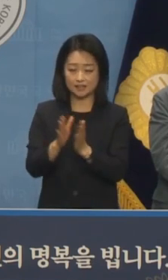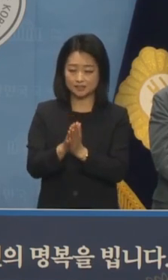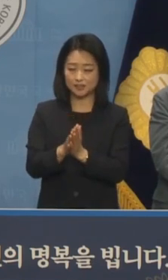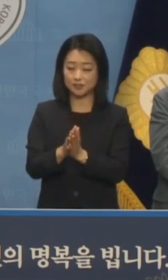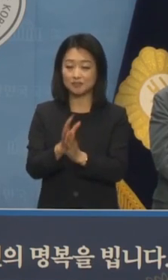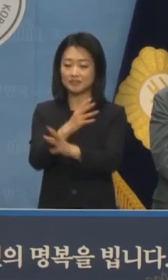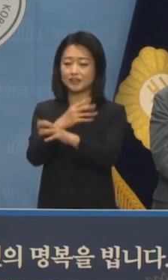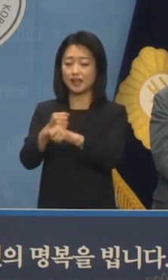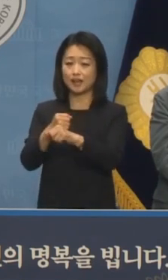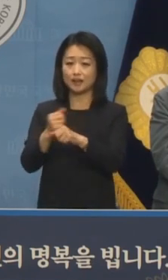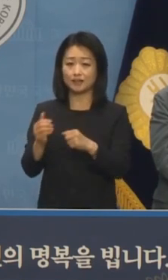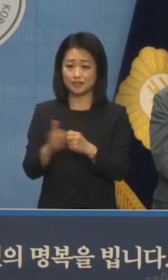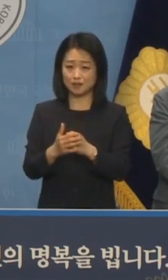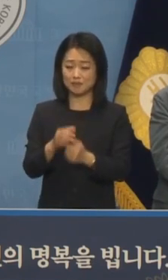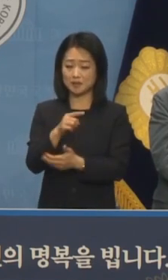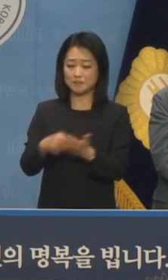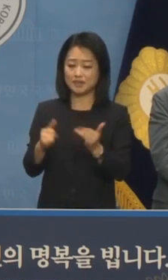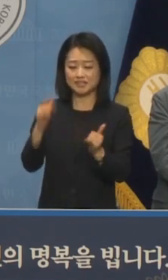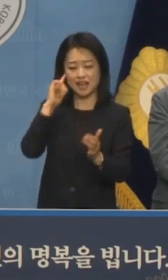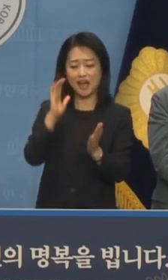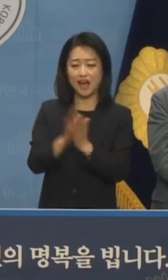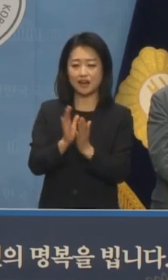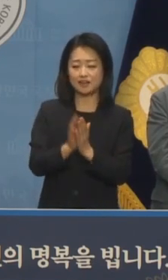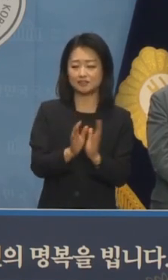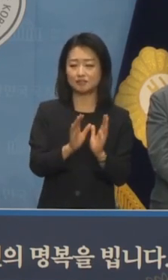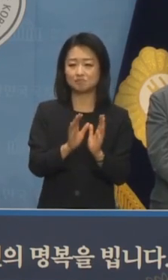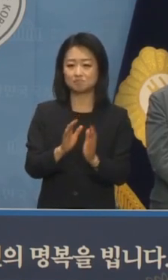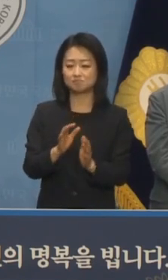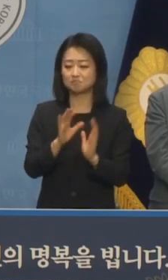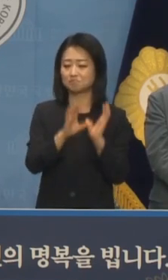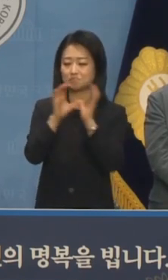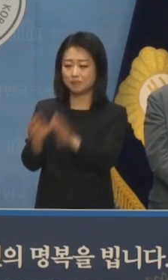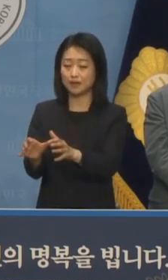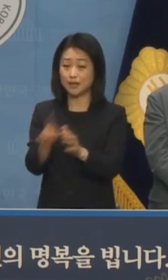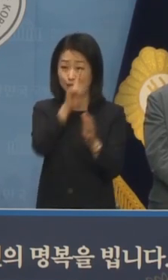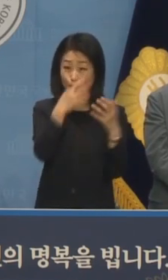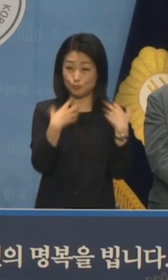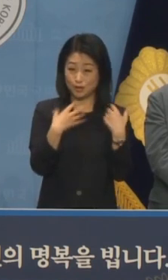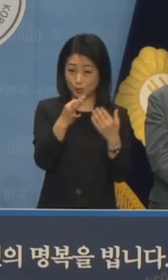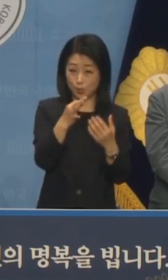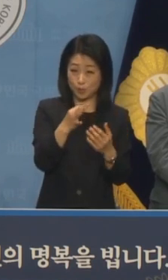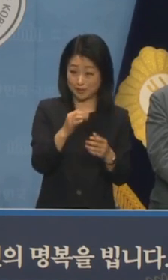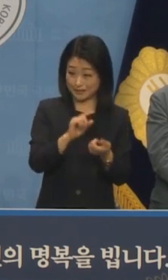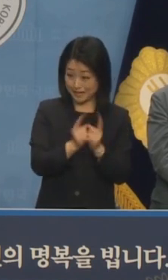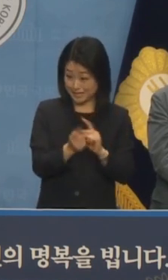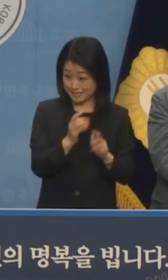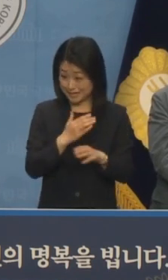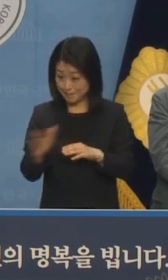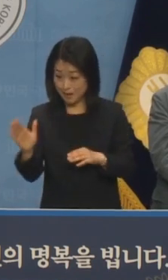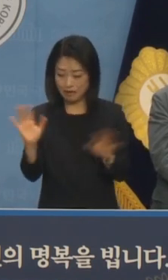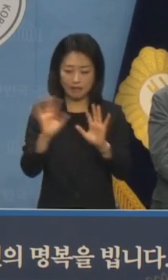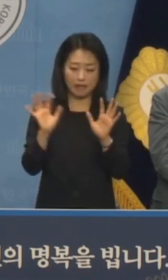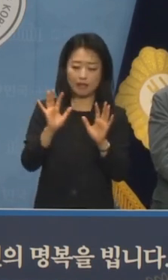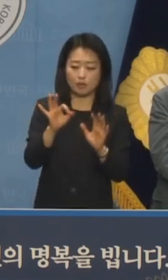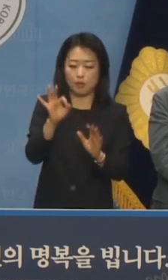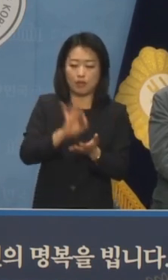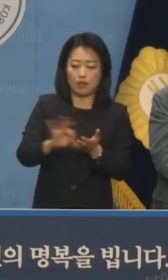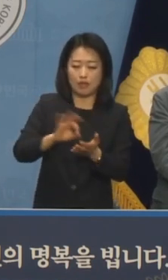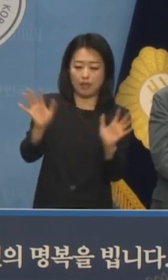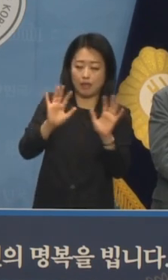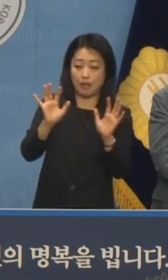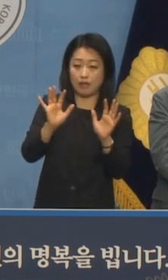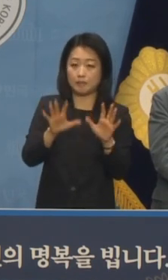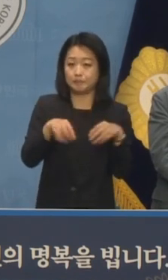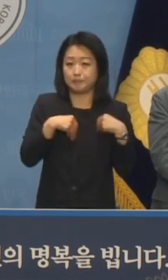온전히 책임을 전가했던 정부는 여전히 돈이 너무 많이 드니 할 수 없다는 망언만 내뱉고 있습니다.